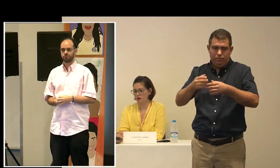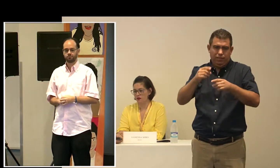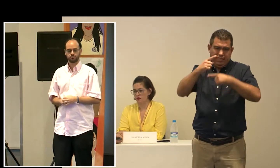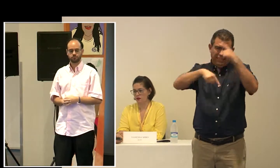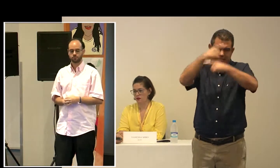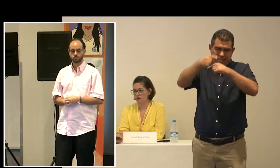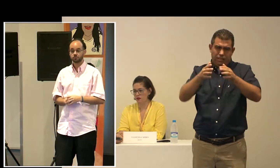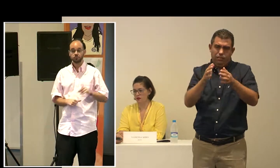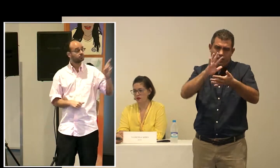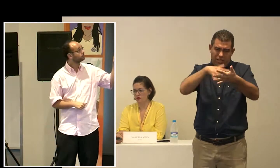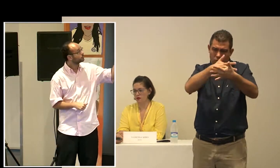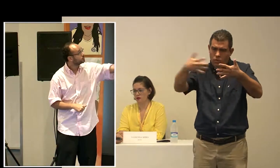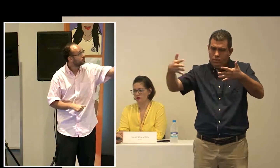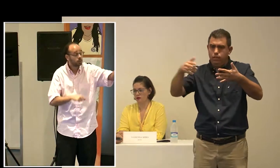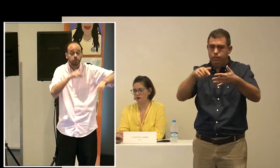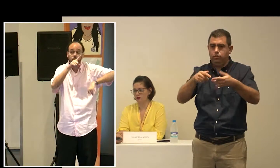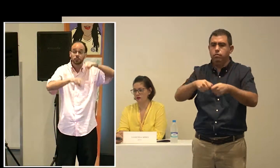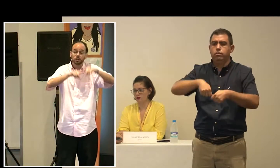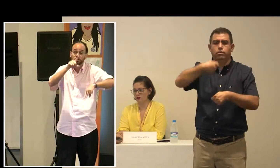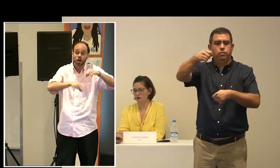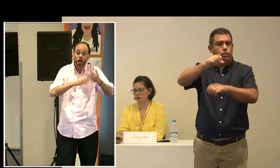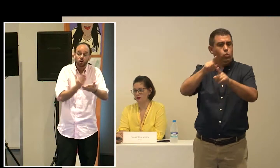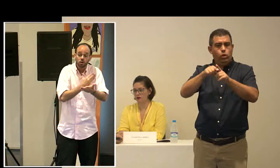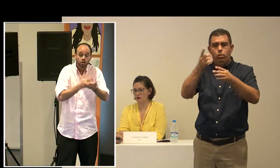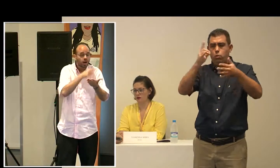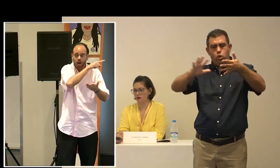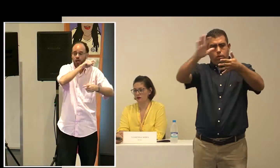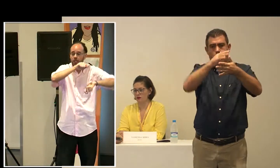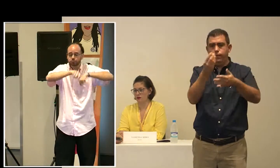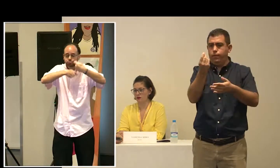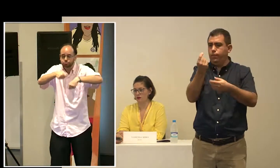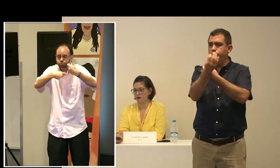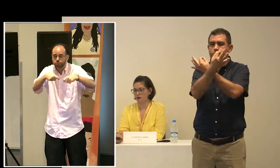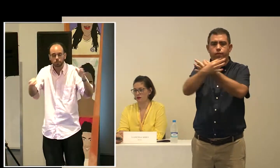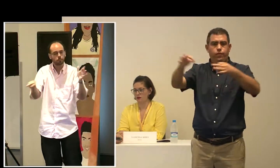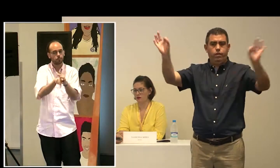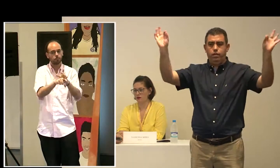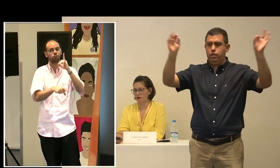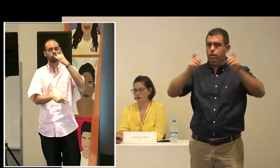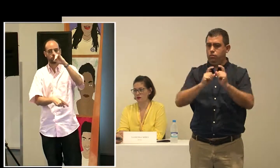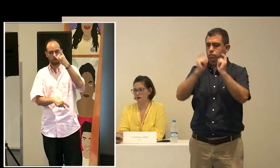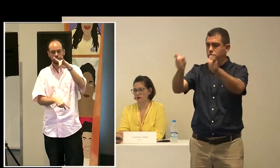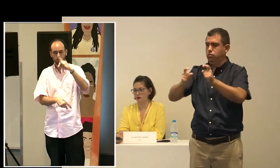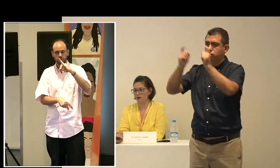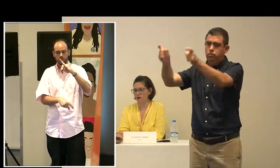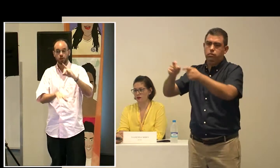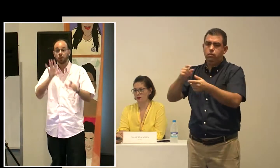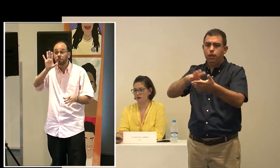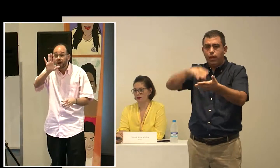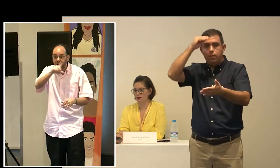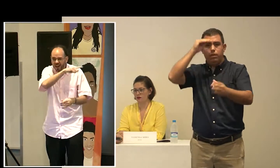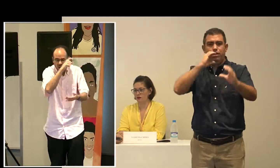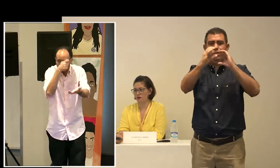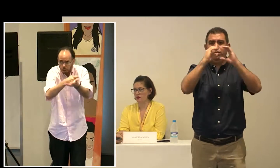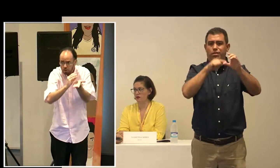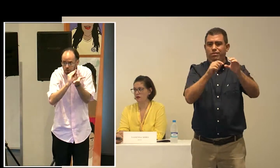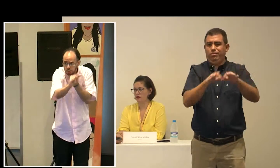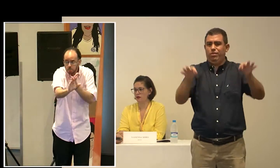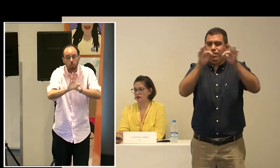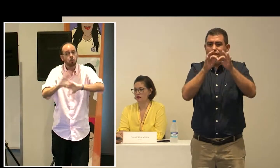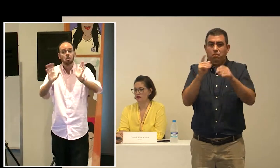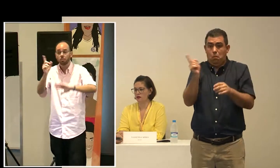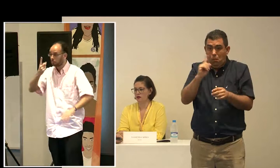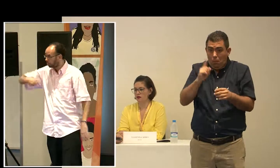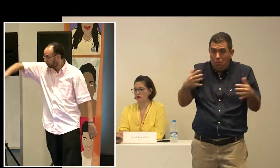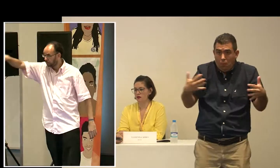O nosso foco é o grupo de surdos boliviano, é a comunidade surda boliviana. Esse aí que vocês veem na foto é